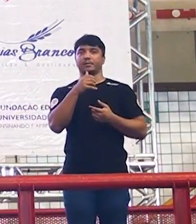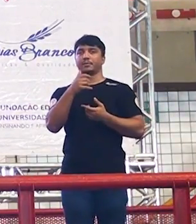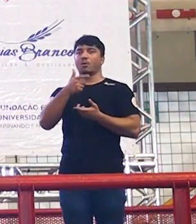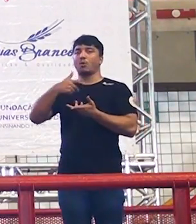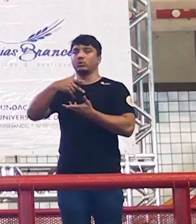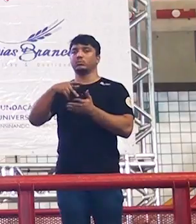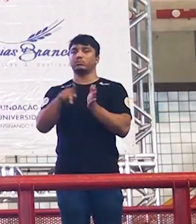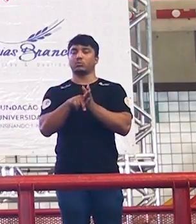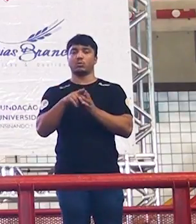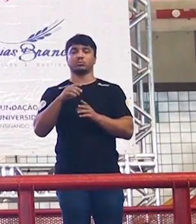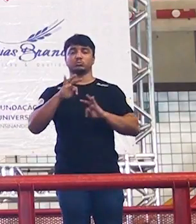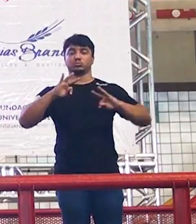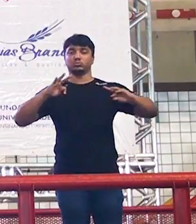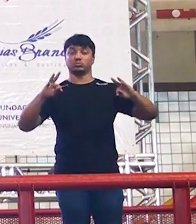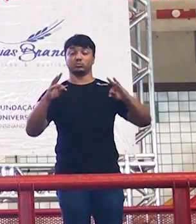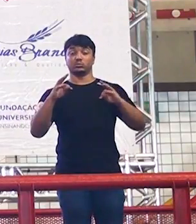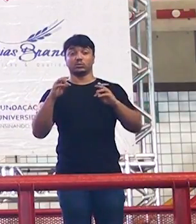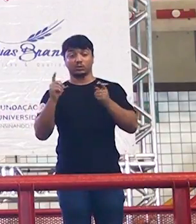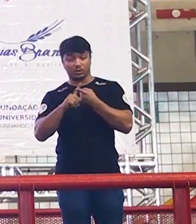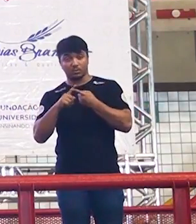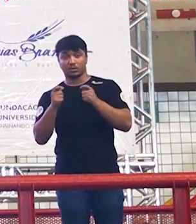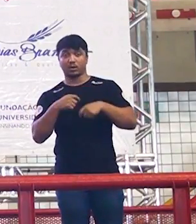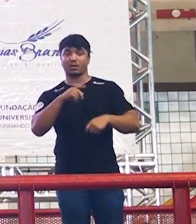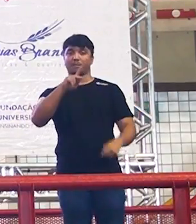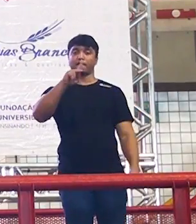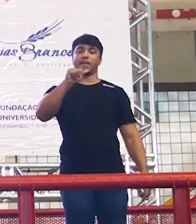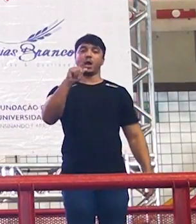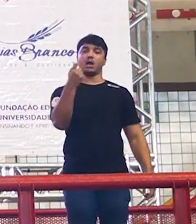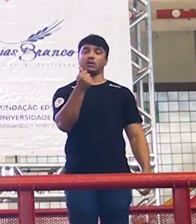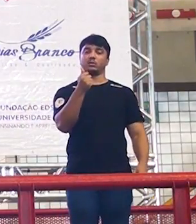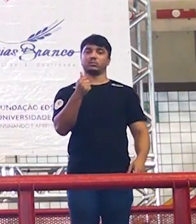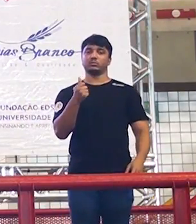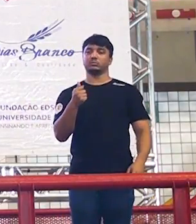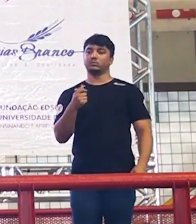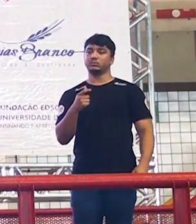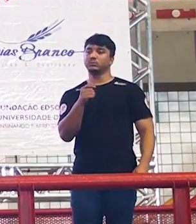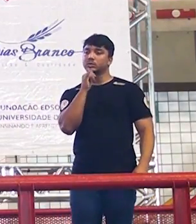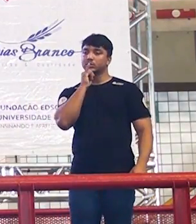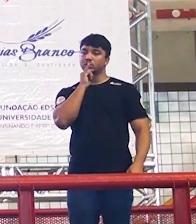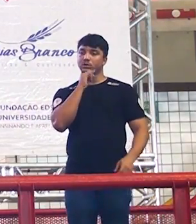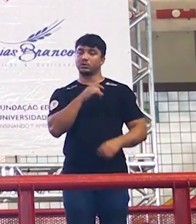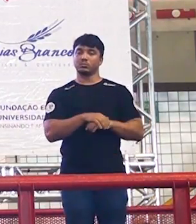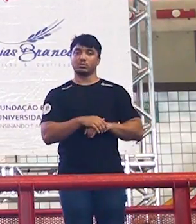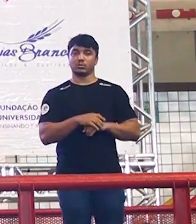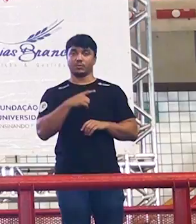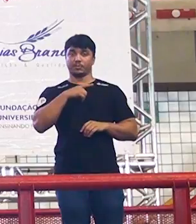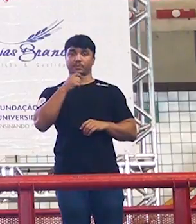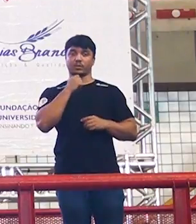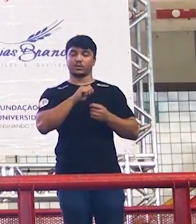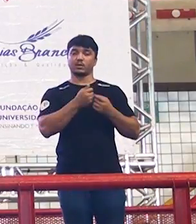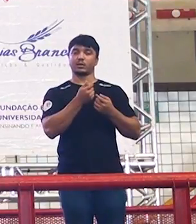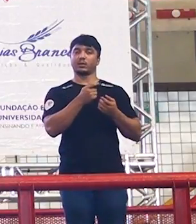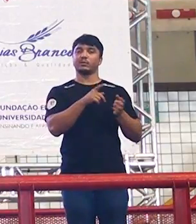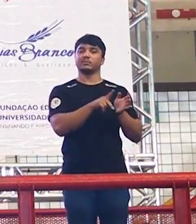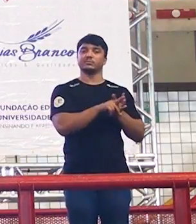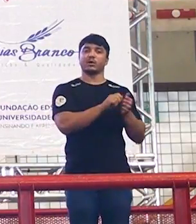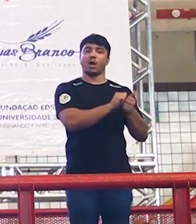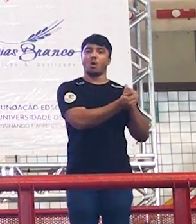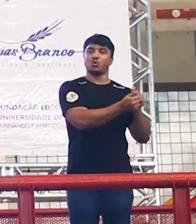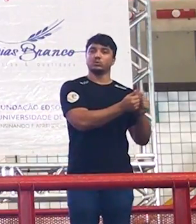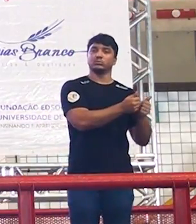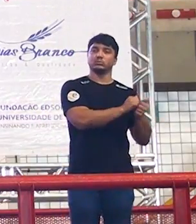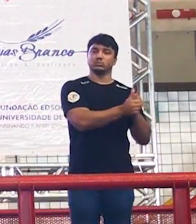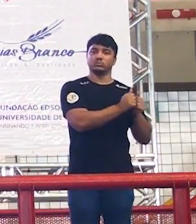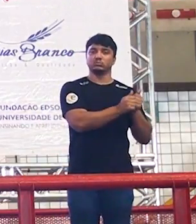gás natural, mas você pode usar palha. Quando você planta arroz, a palha do arroz você descarta. Isso vai